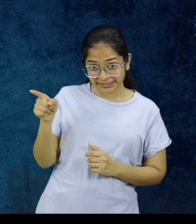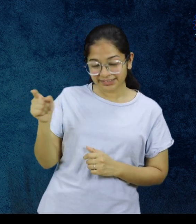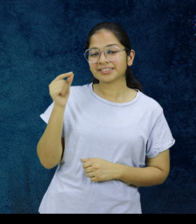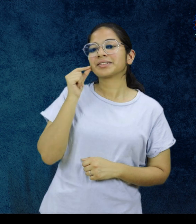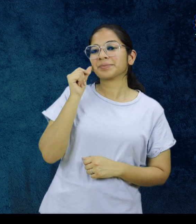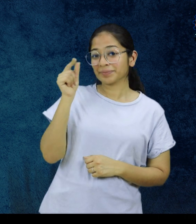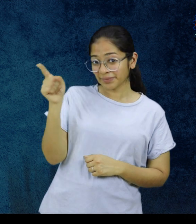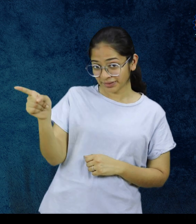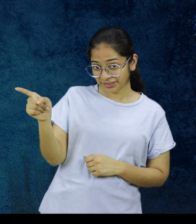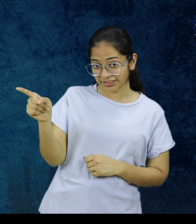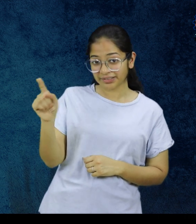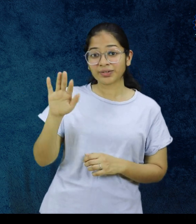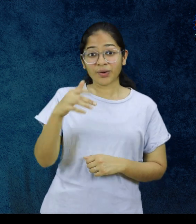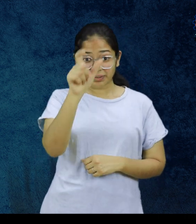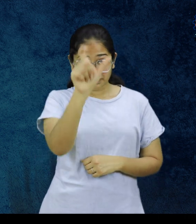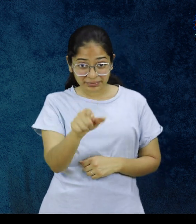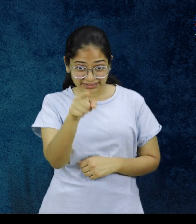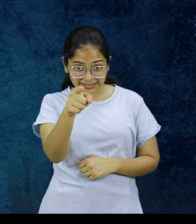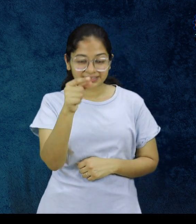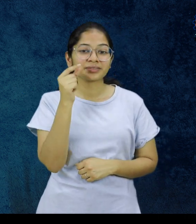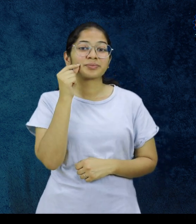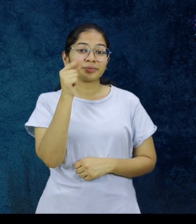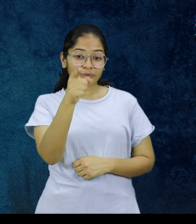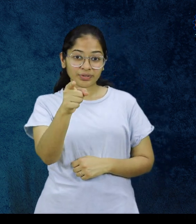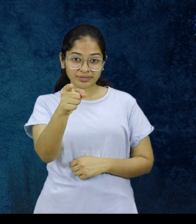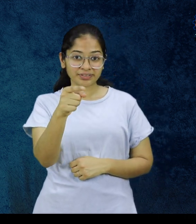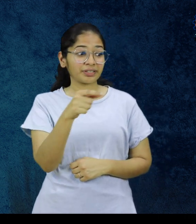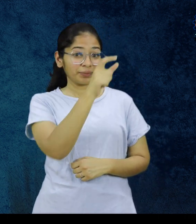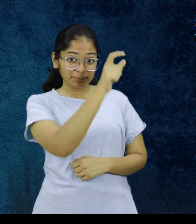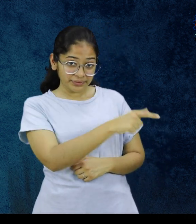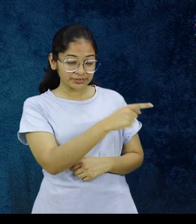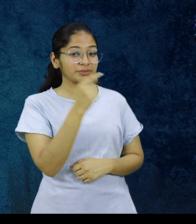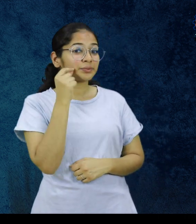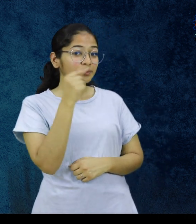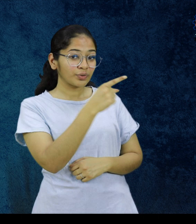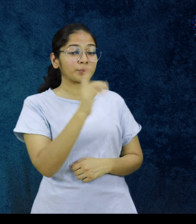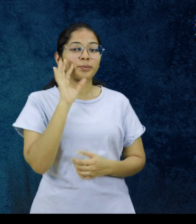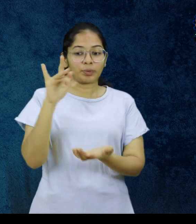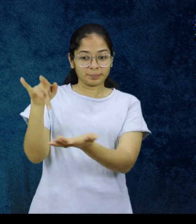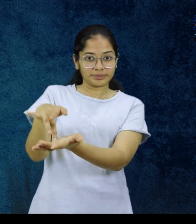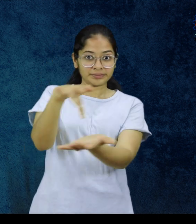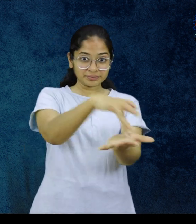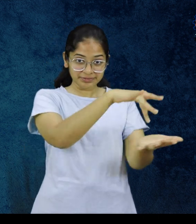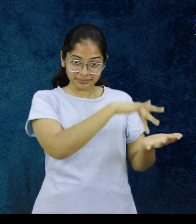जहां पर लड़का होगा संकेत भी इस दिशा में करेंगे जगह के हिसाब से आपको संकेत करना होगा